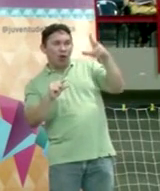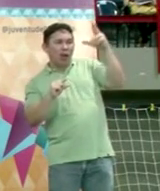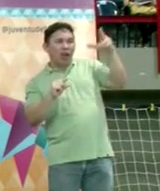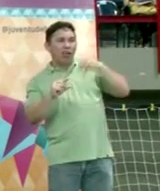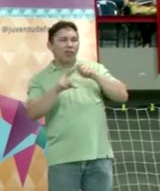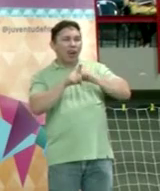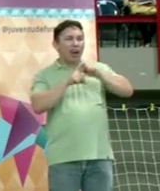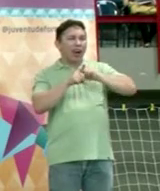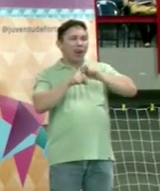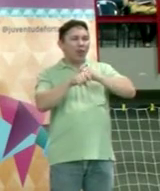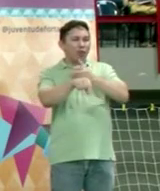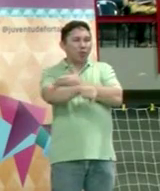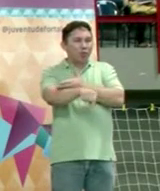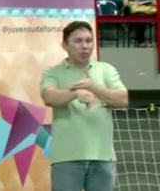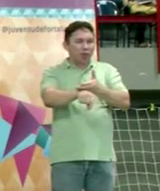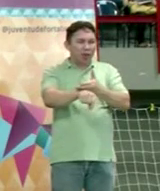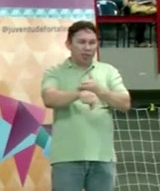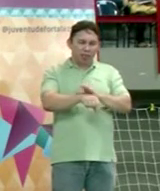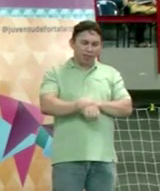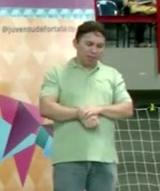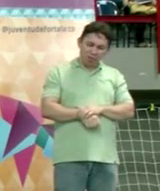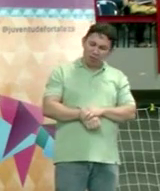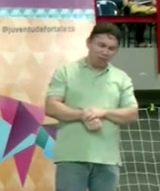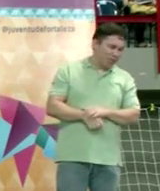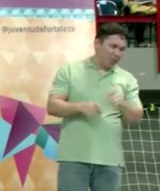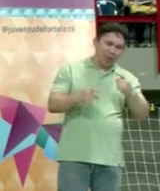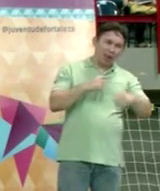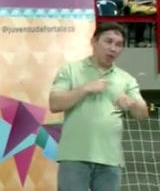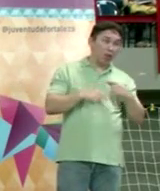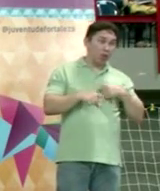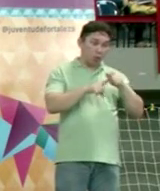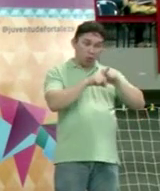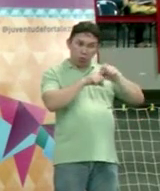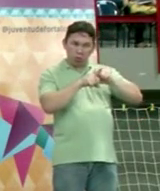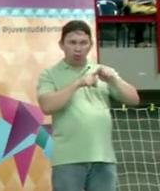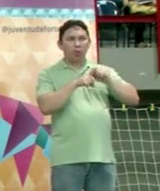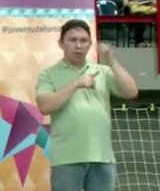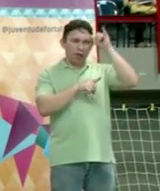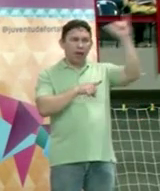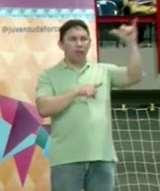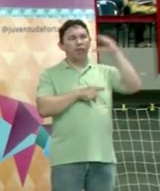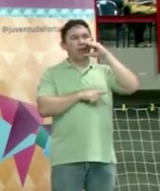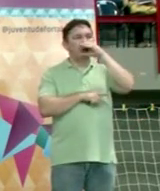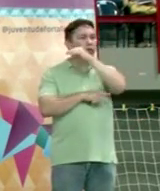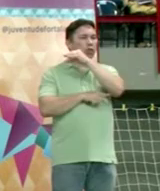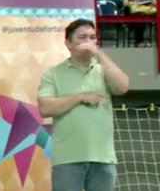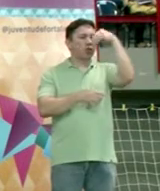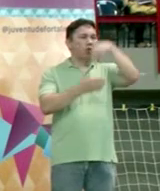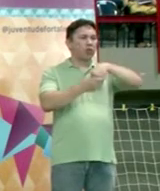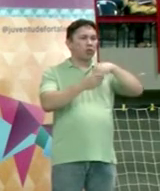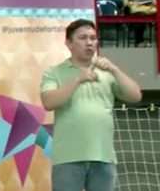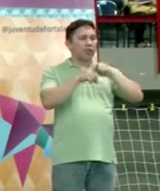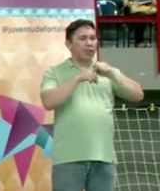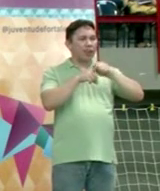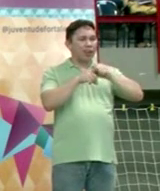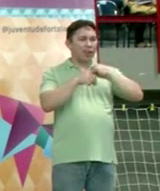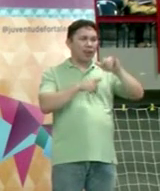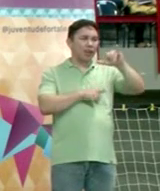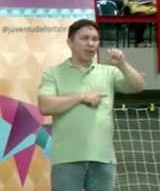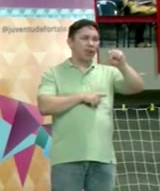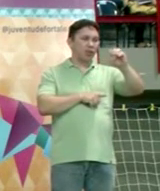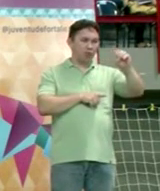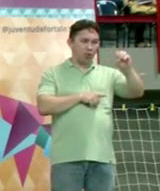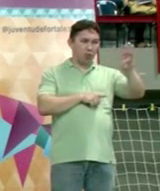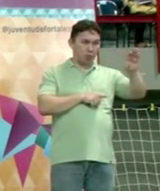isopor. Tiago, não é bem assim. O isopor, ele é um isolante. O que é que forma o isopor? Eu tenho